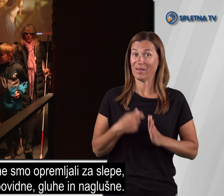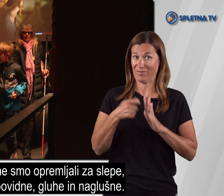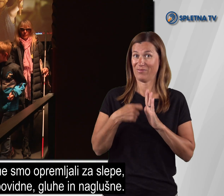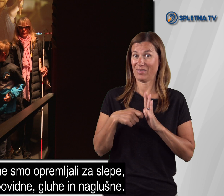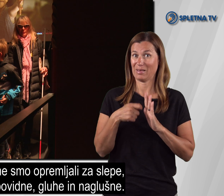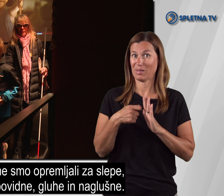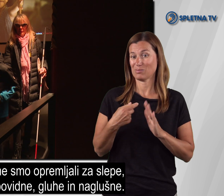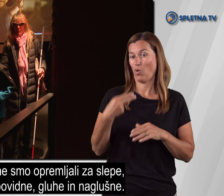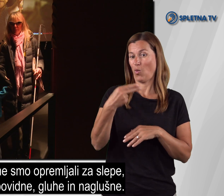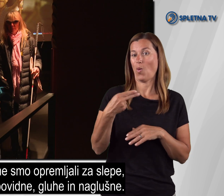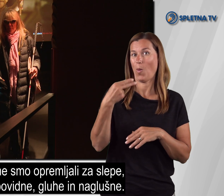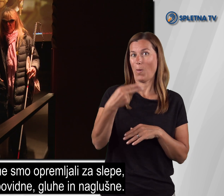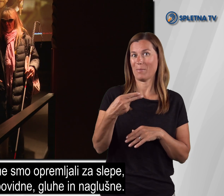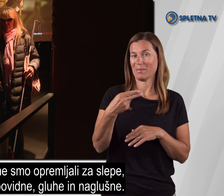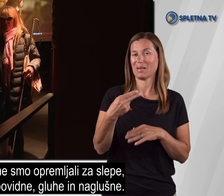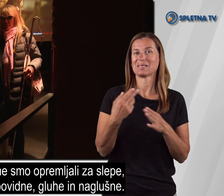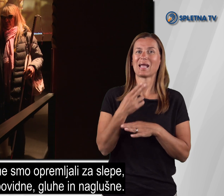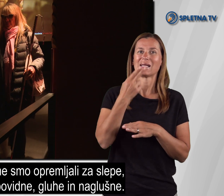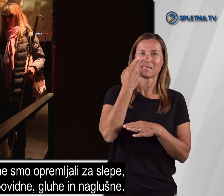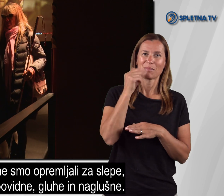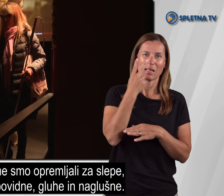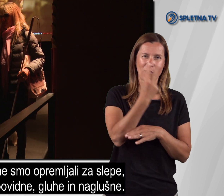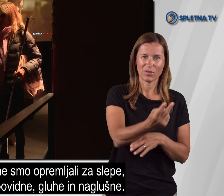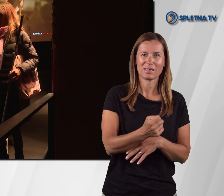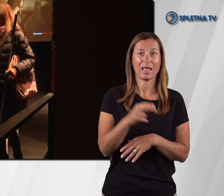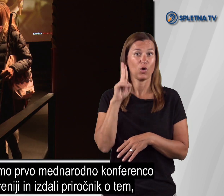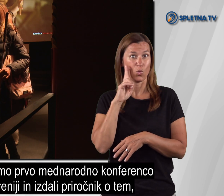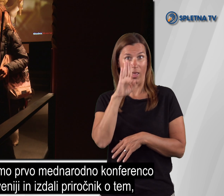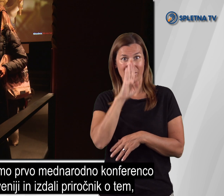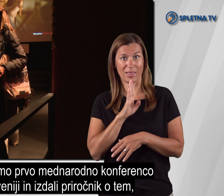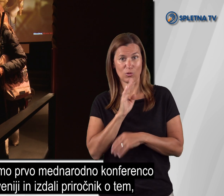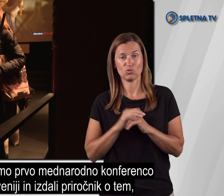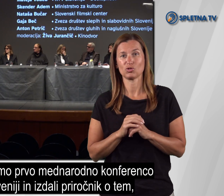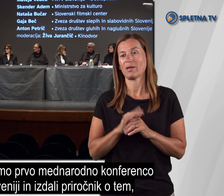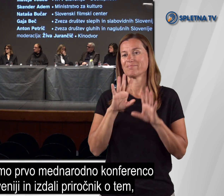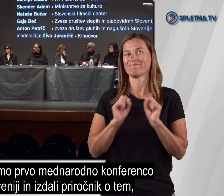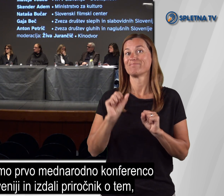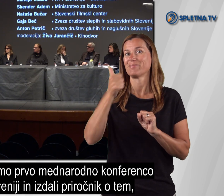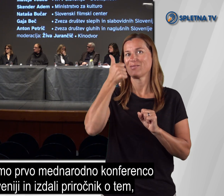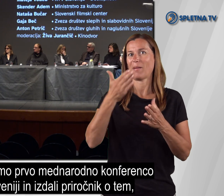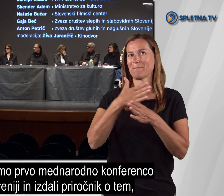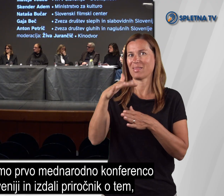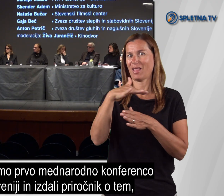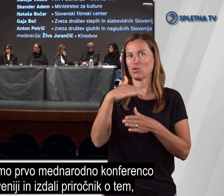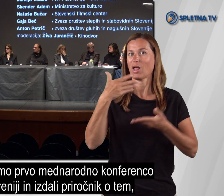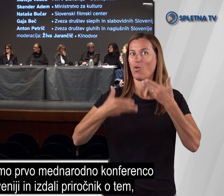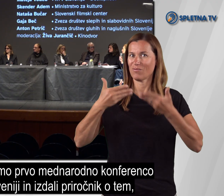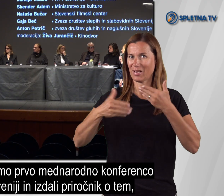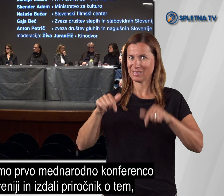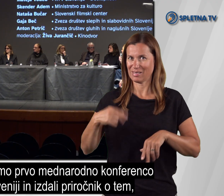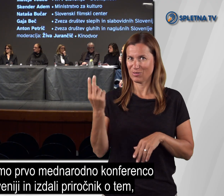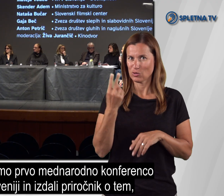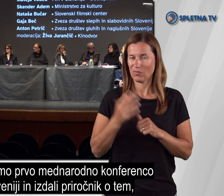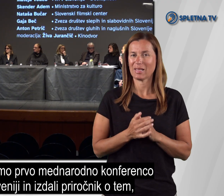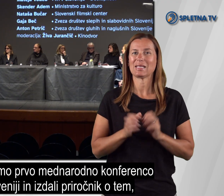Filme smo opremljali za slepe, slabovidne, gluhe in naglušne. Naredili smo prvo mednarodno konferenco v